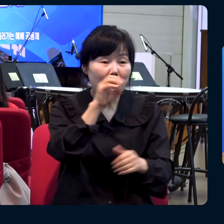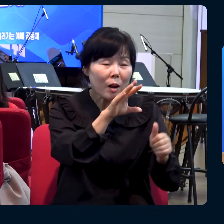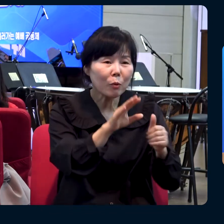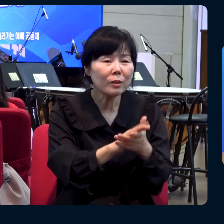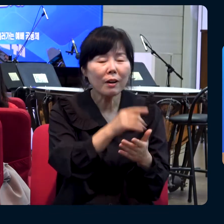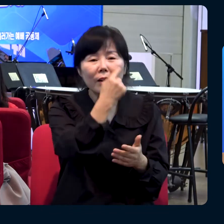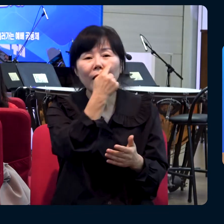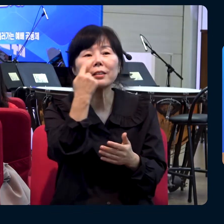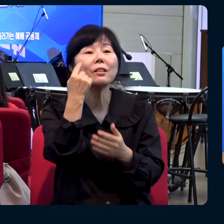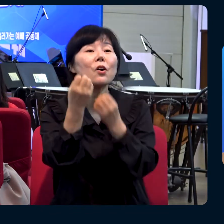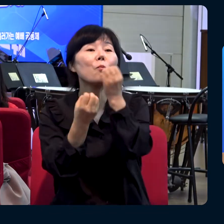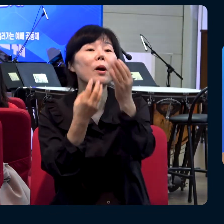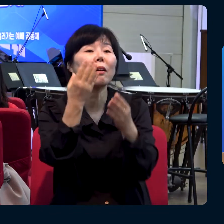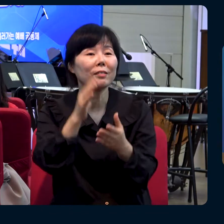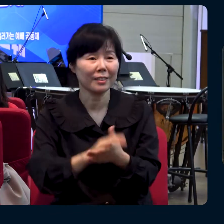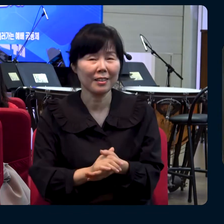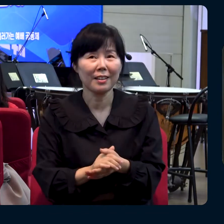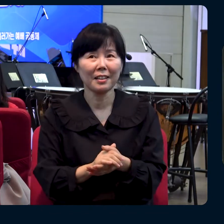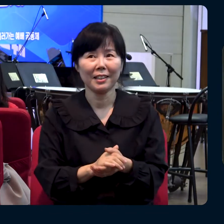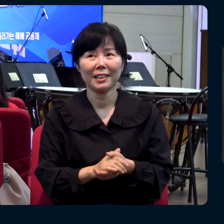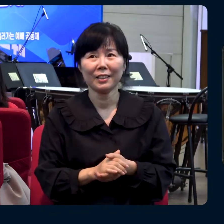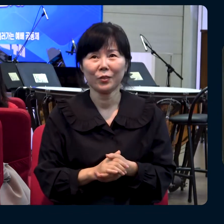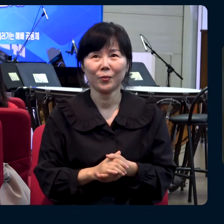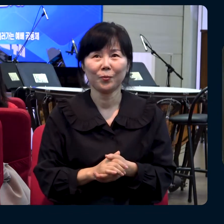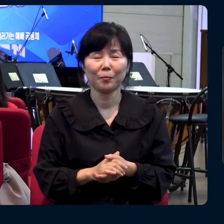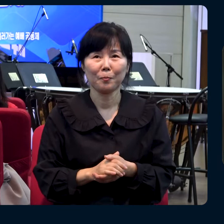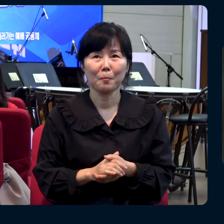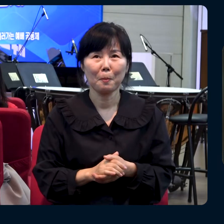합니다. 34절을 보겠습니다.